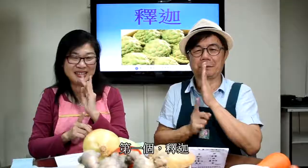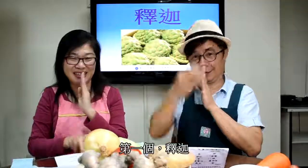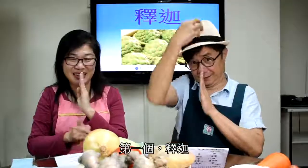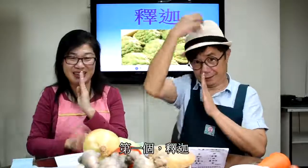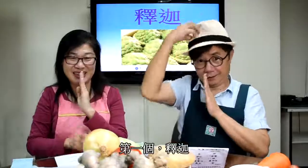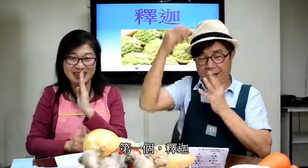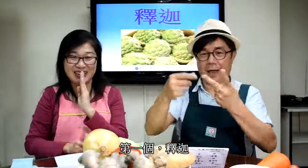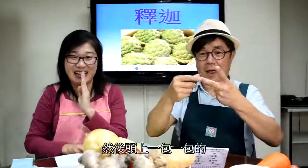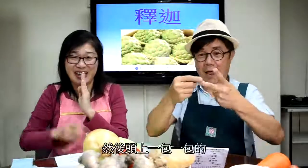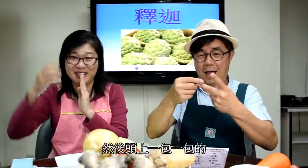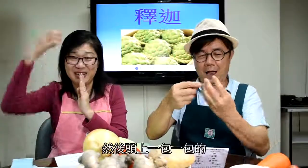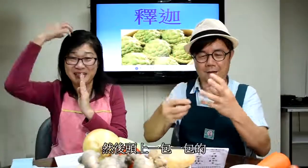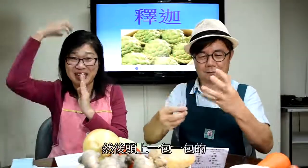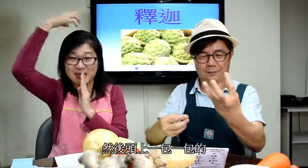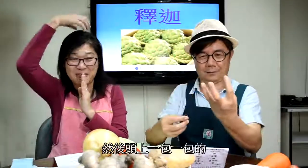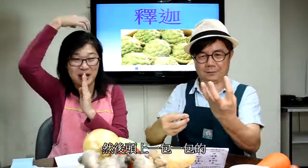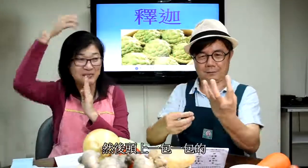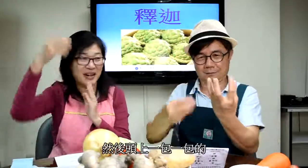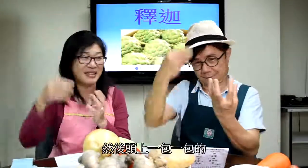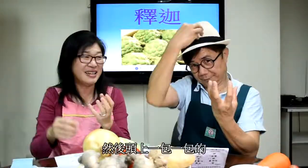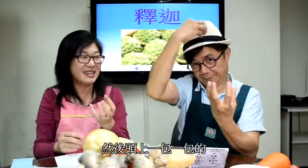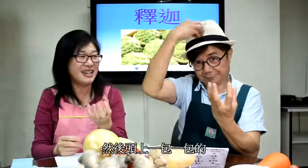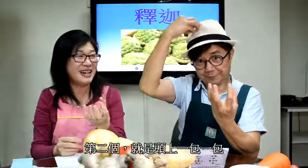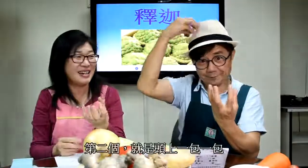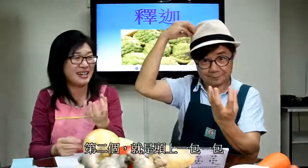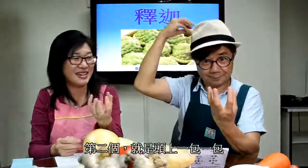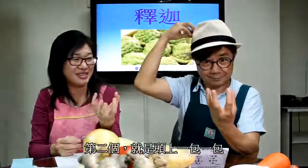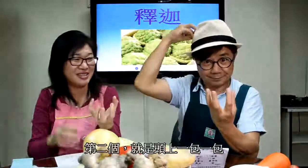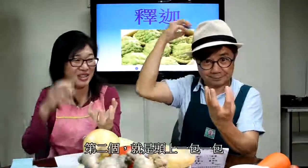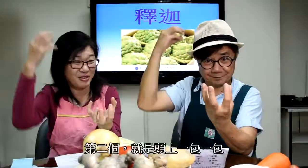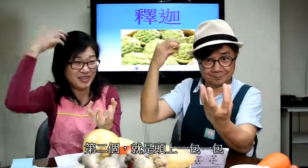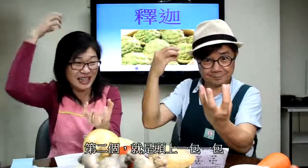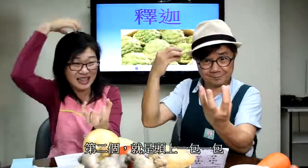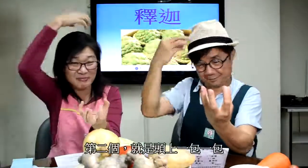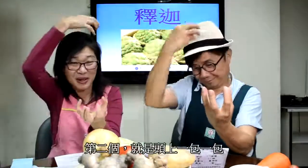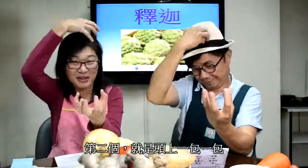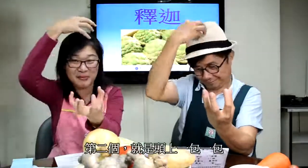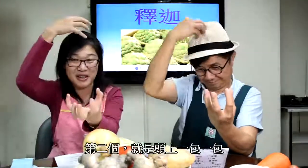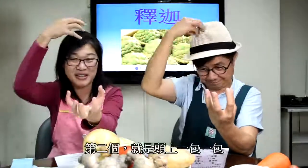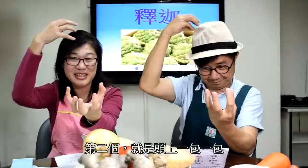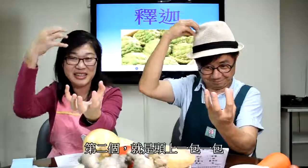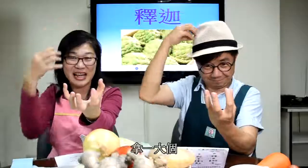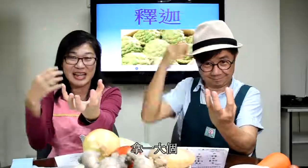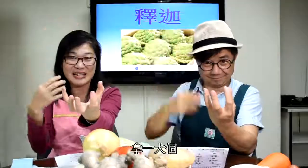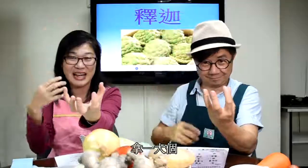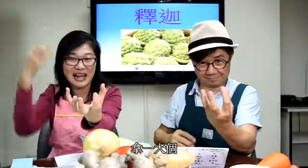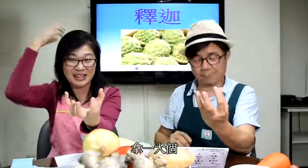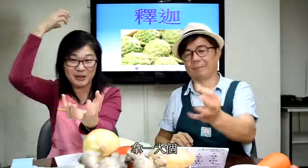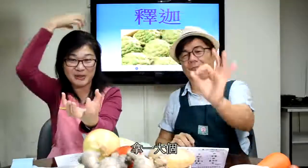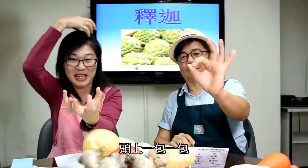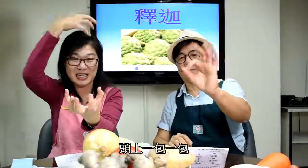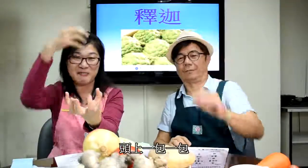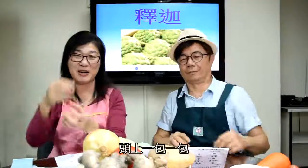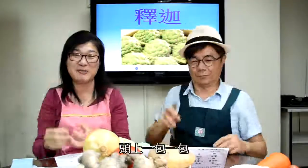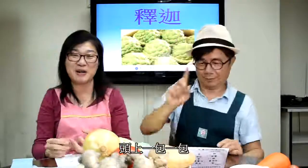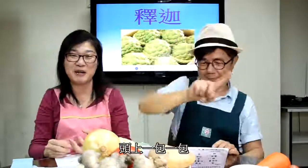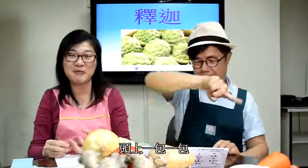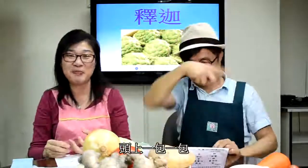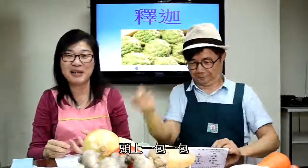然后头上一包一包，第二个就是头上一包一包， 拿一大个头上一包一包。